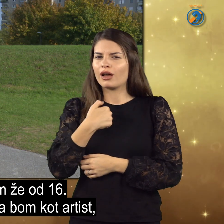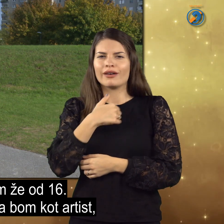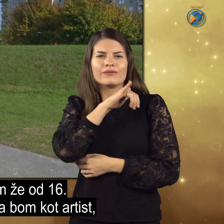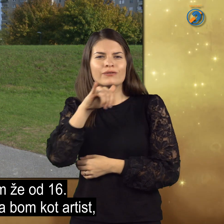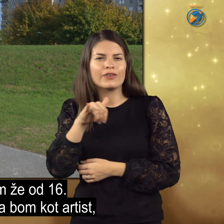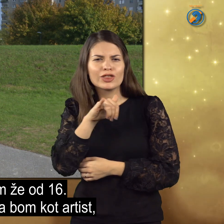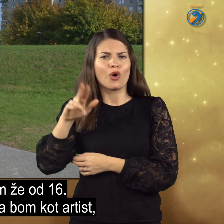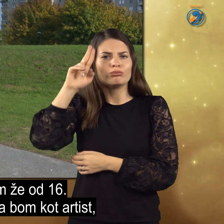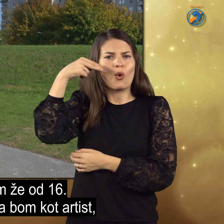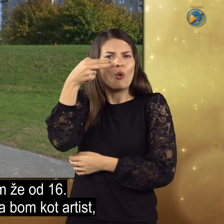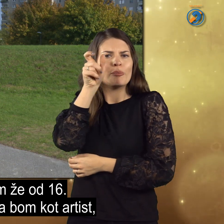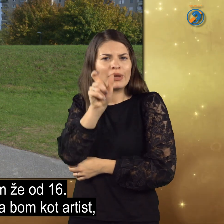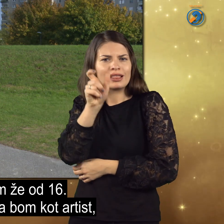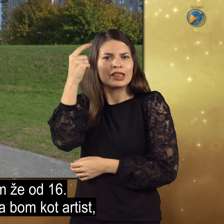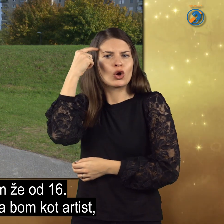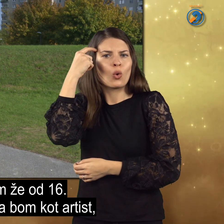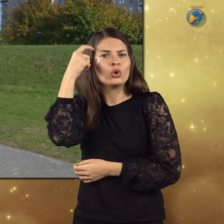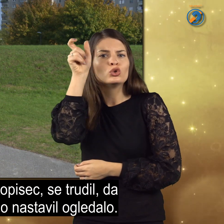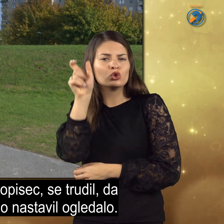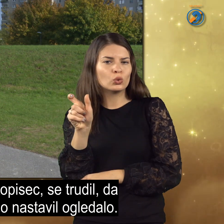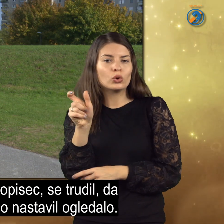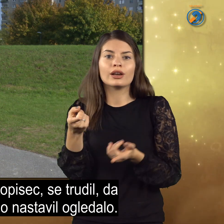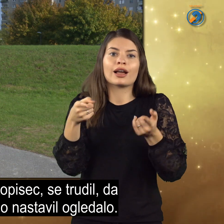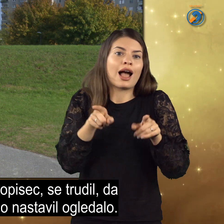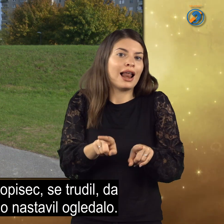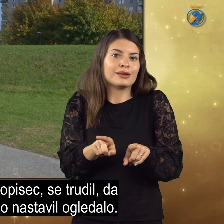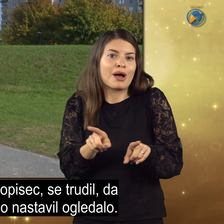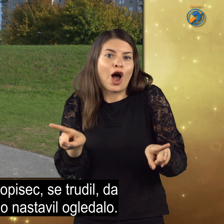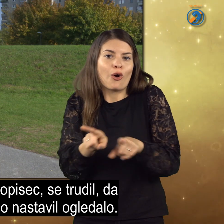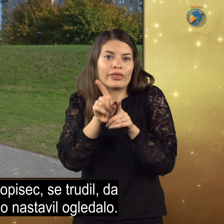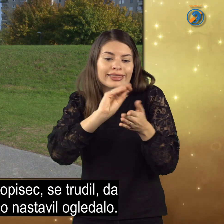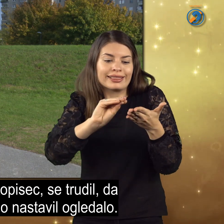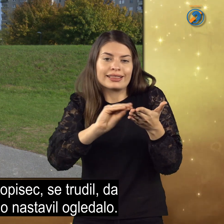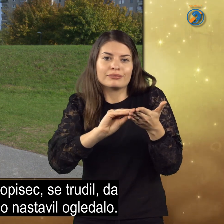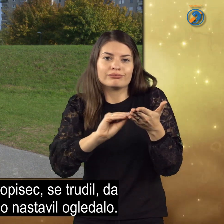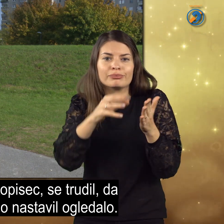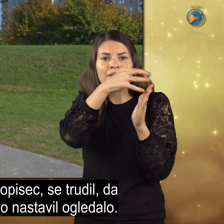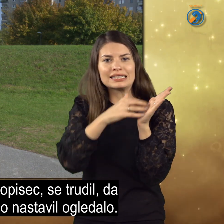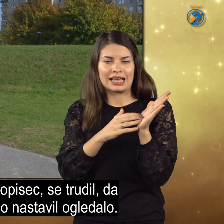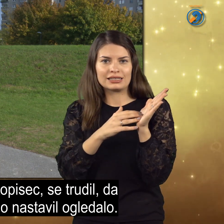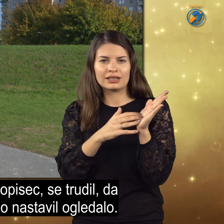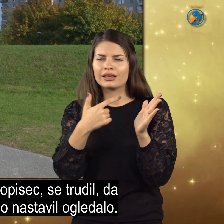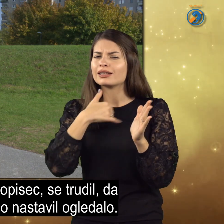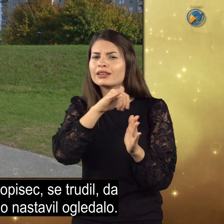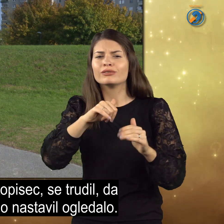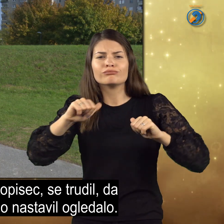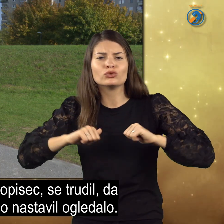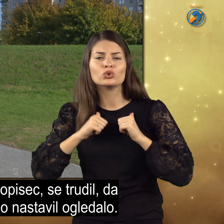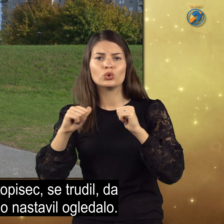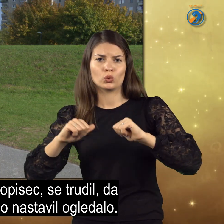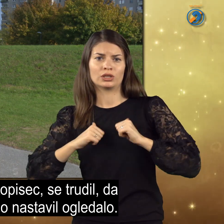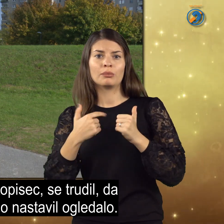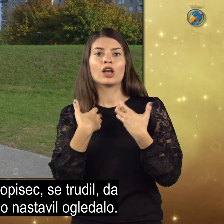bom vedno kot artist oziroma kulturnik ali tekstopisac se